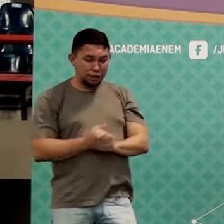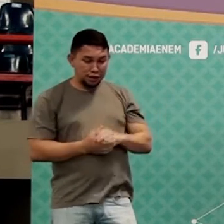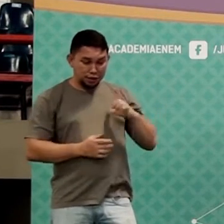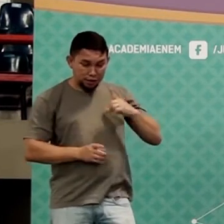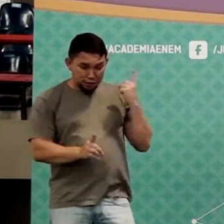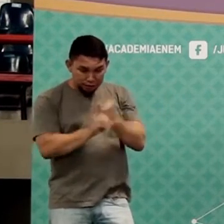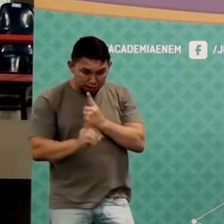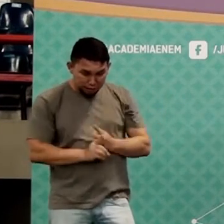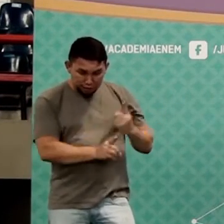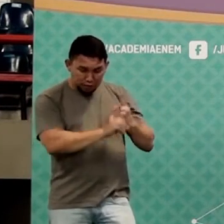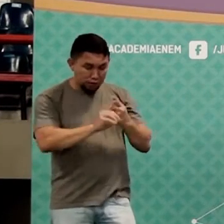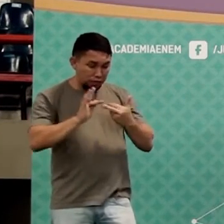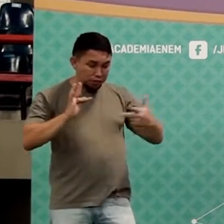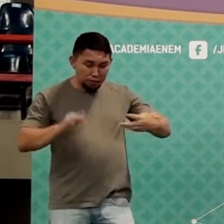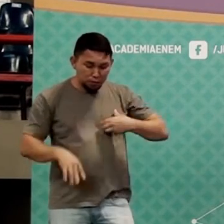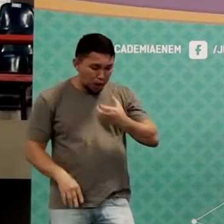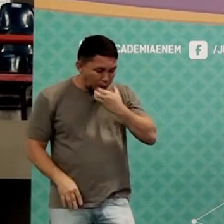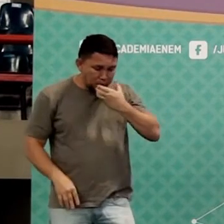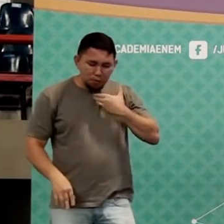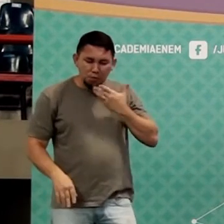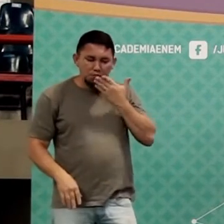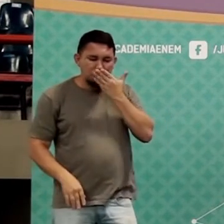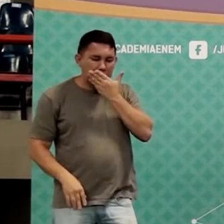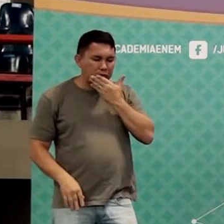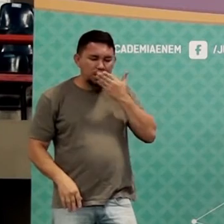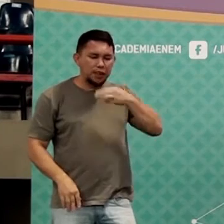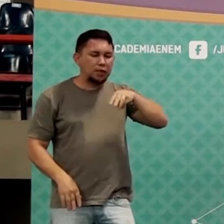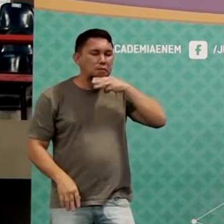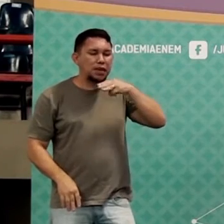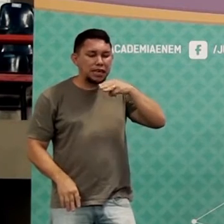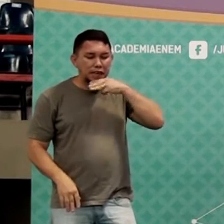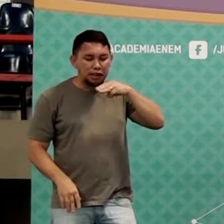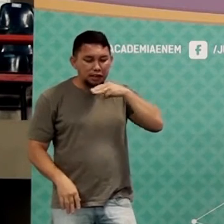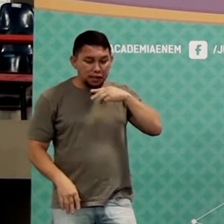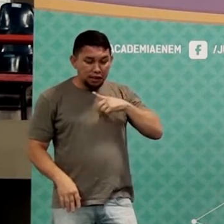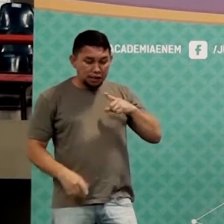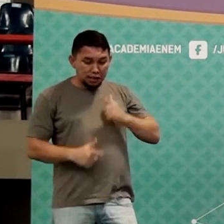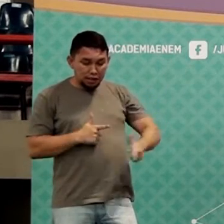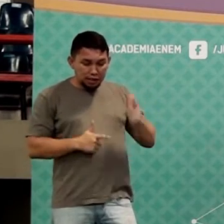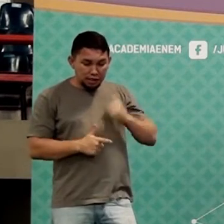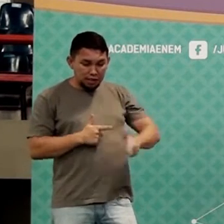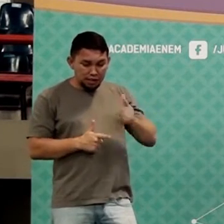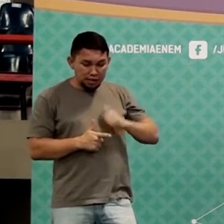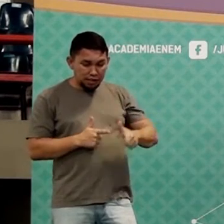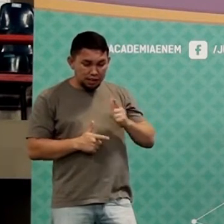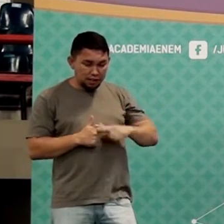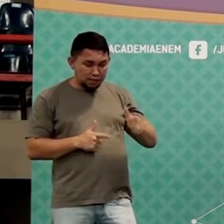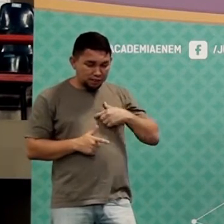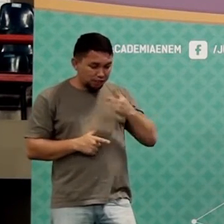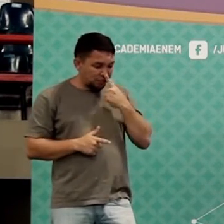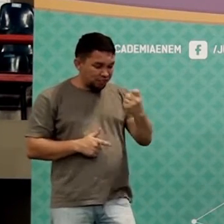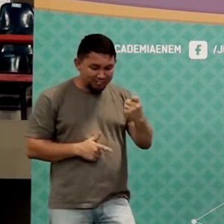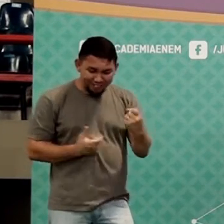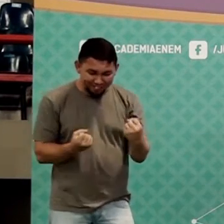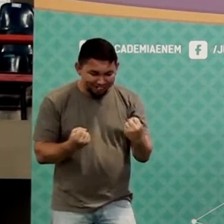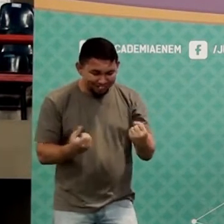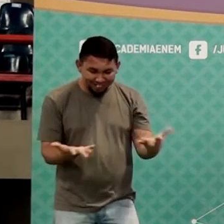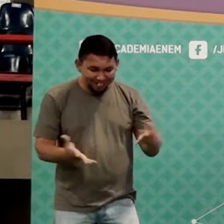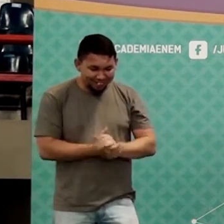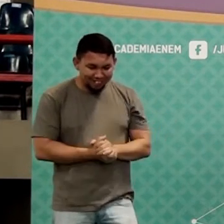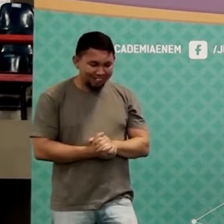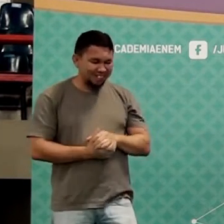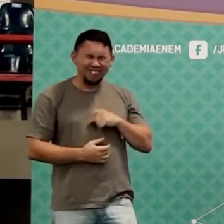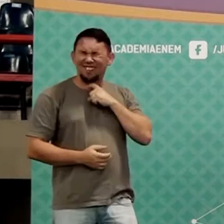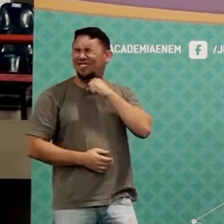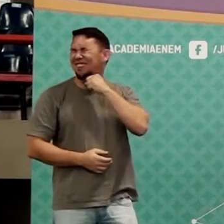se tu achaste uma fruta muito doce, uma tal de manga, elas têm uns problemas que ela engana no fiapo do dente. Que não